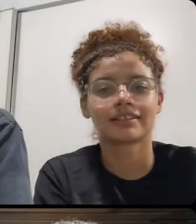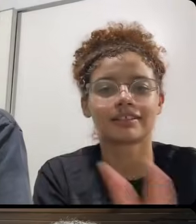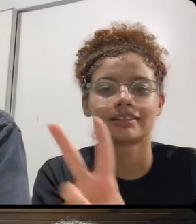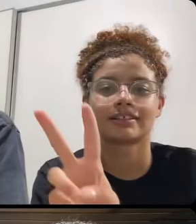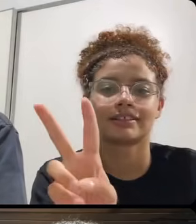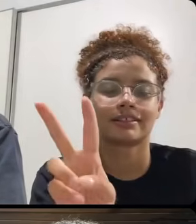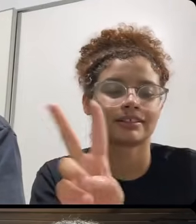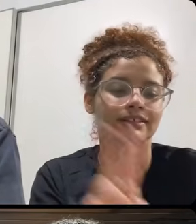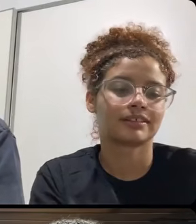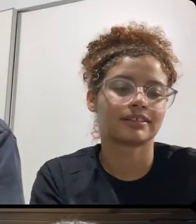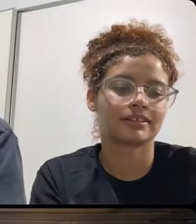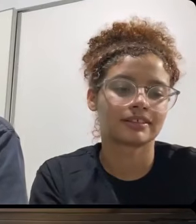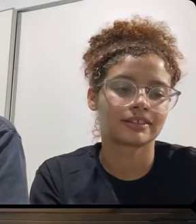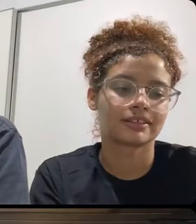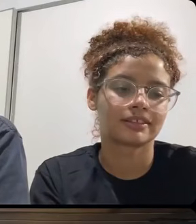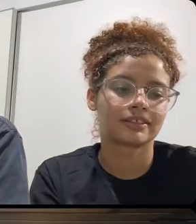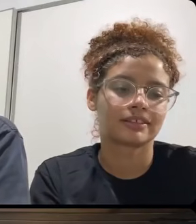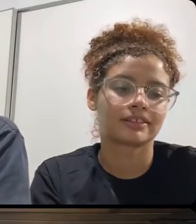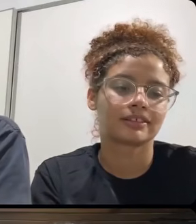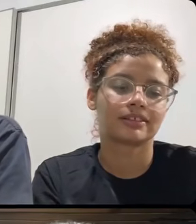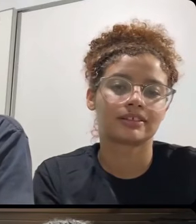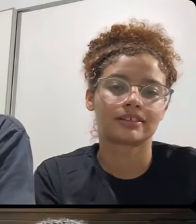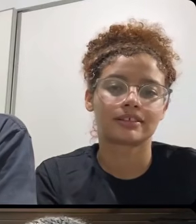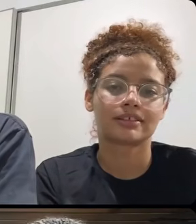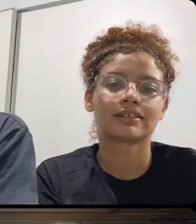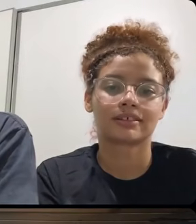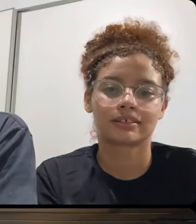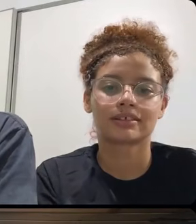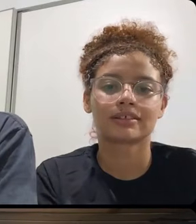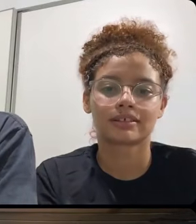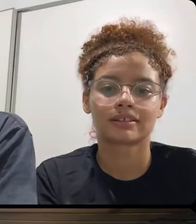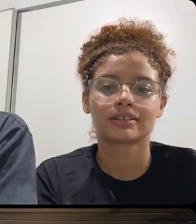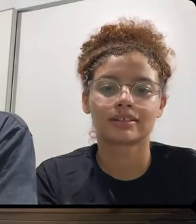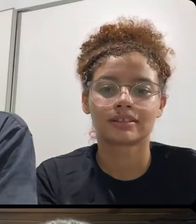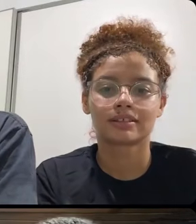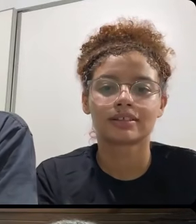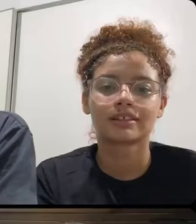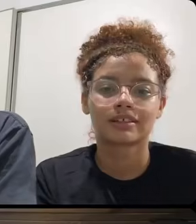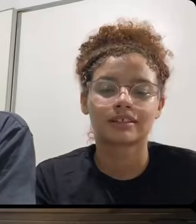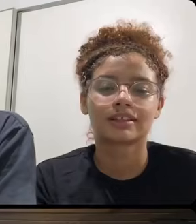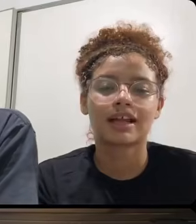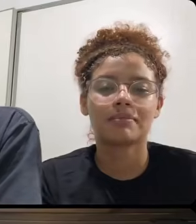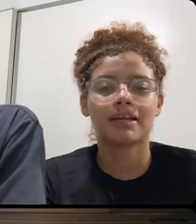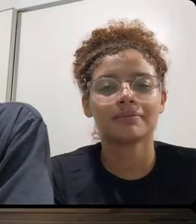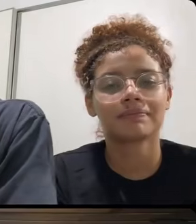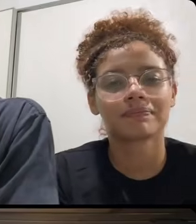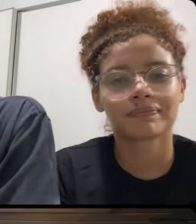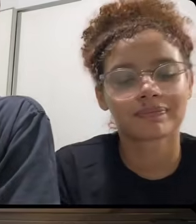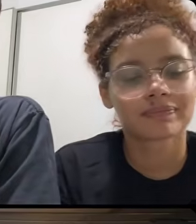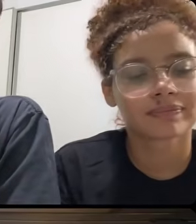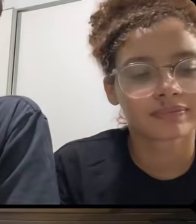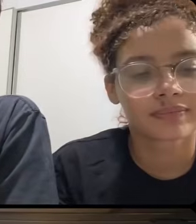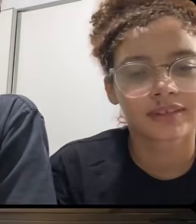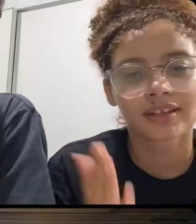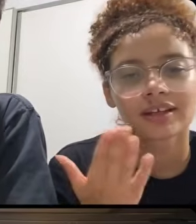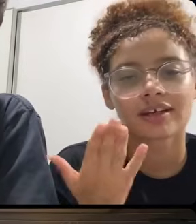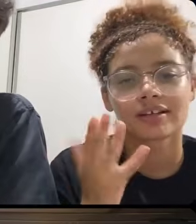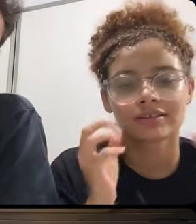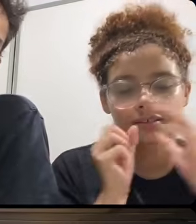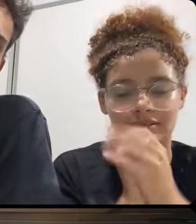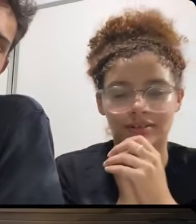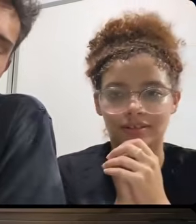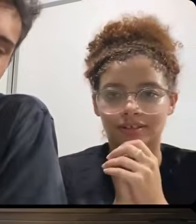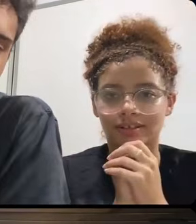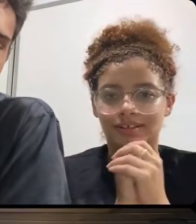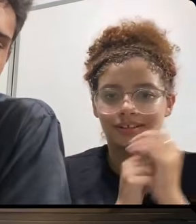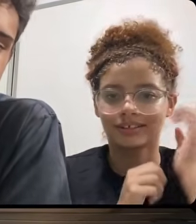hein? 2, tá. Então, só vou orar nesse exato momento e agradecer por vocês estarem na live. Amém. Ah, Tá, vamos conseguir encerrar.